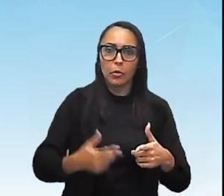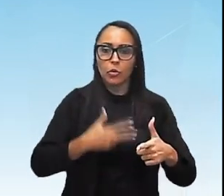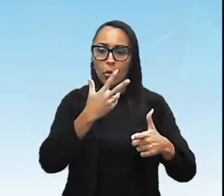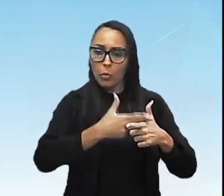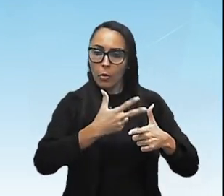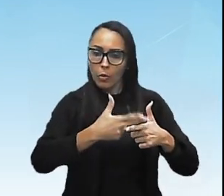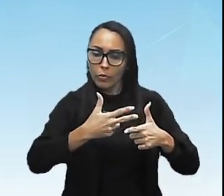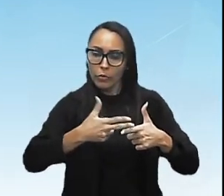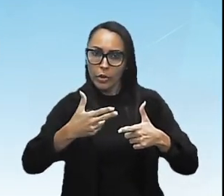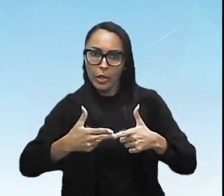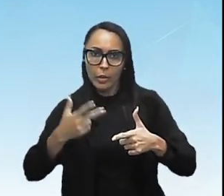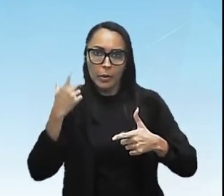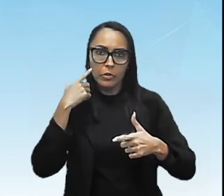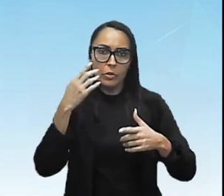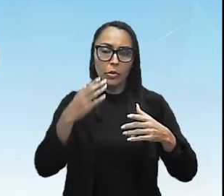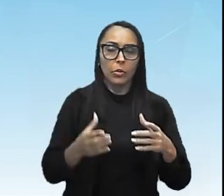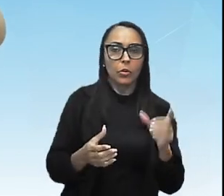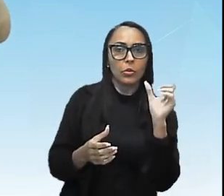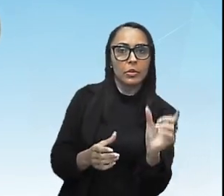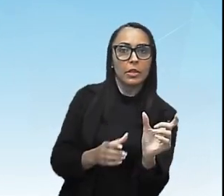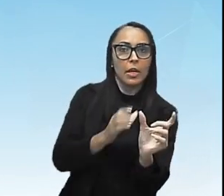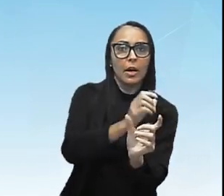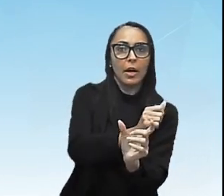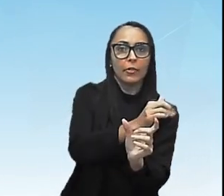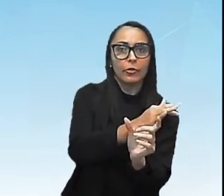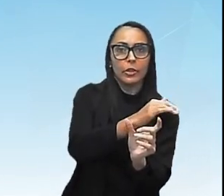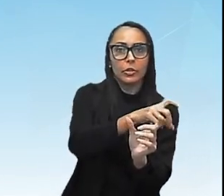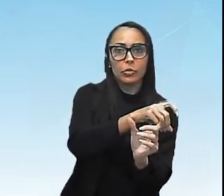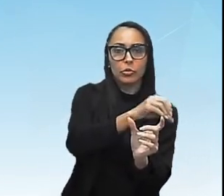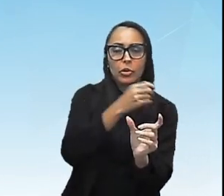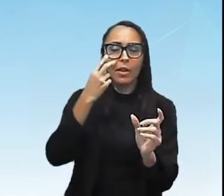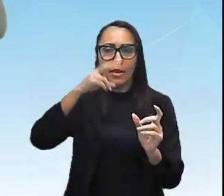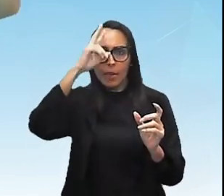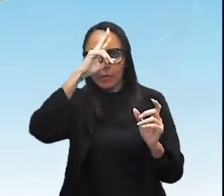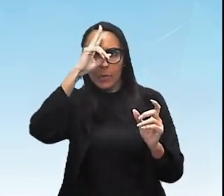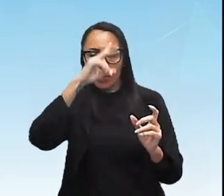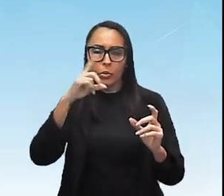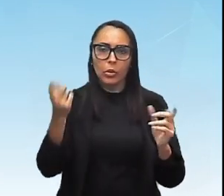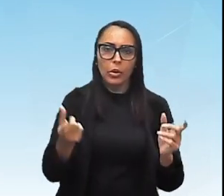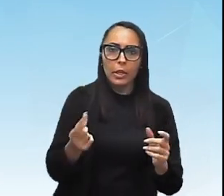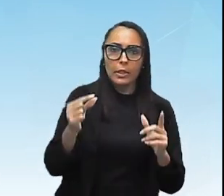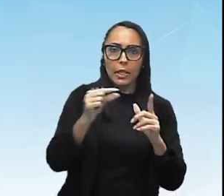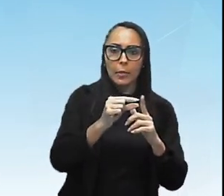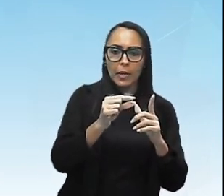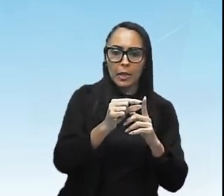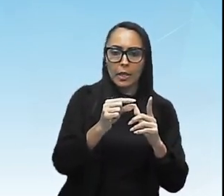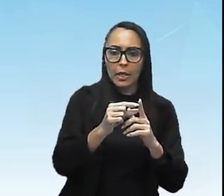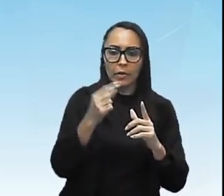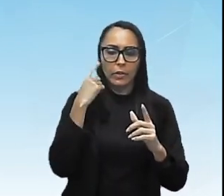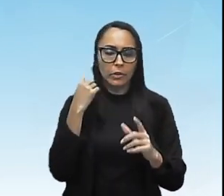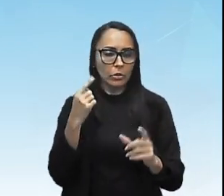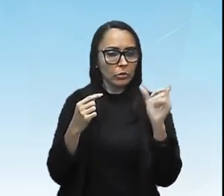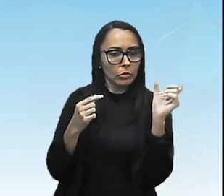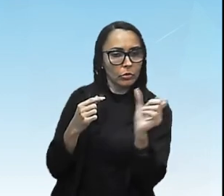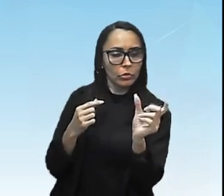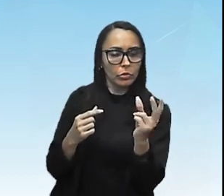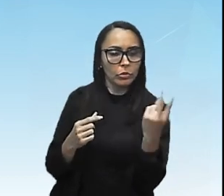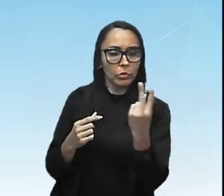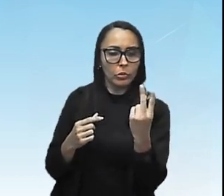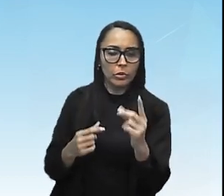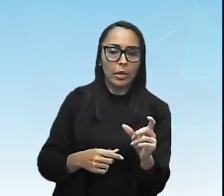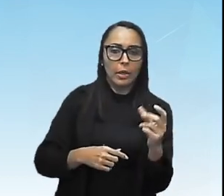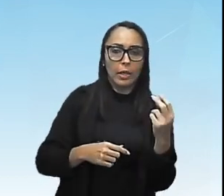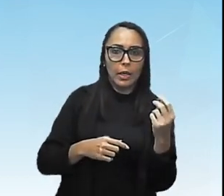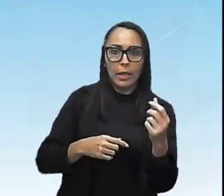os afixos, o radical. E lembrar que há a palavra primitiva e derivada. Primitiva não veio de